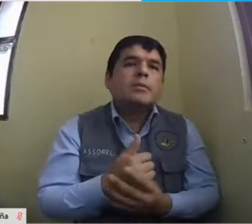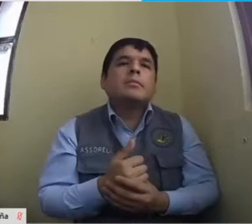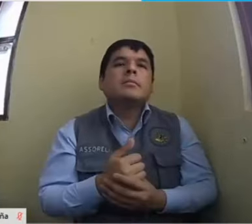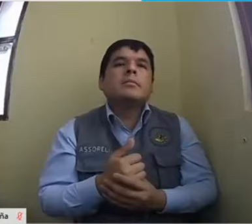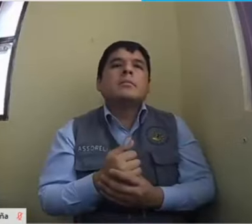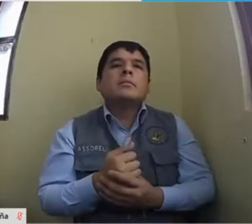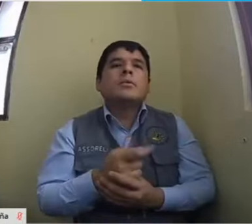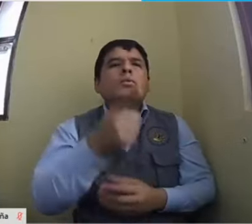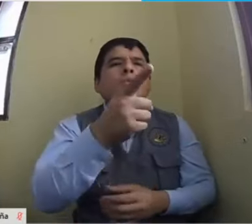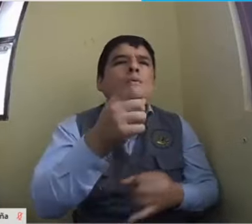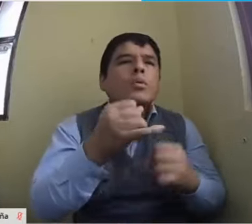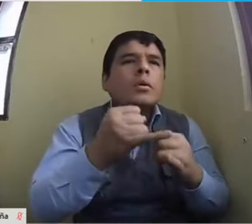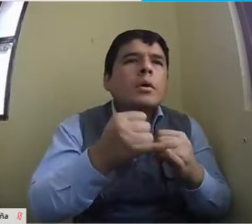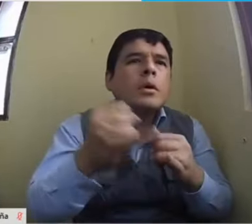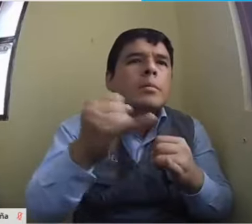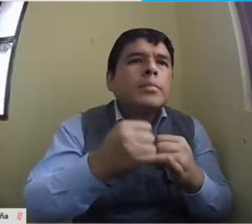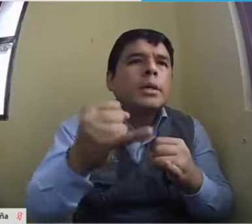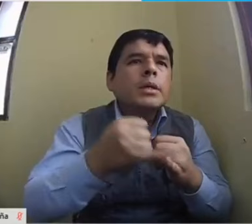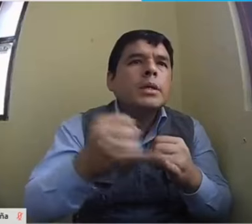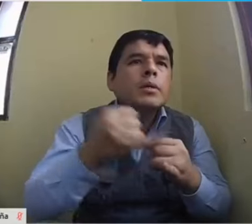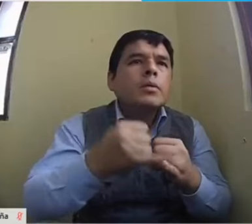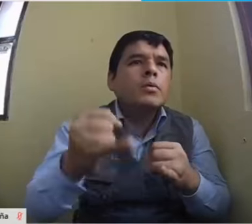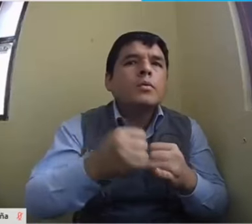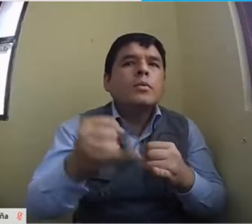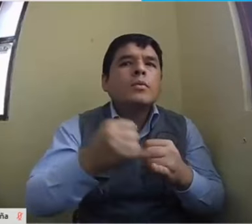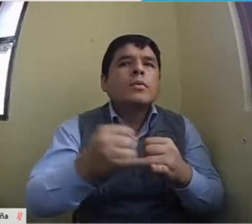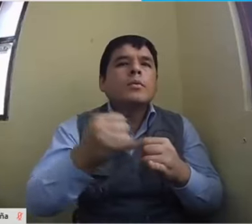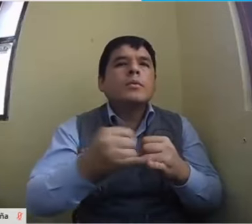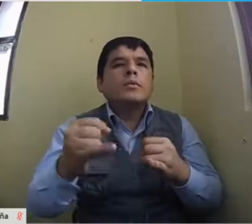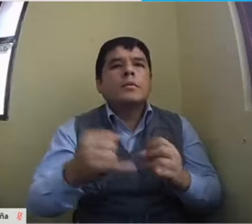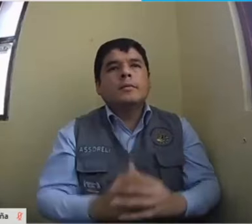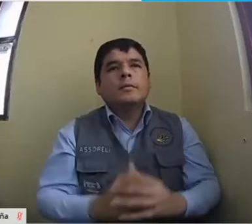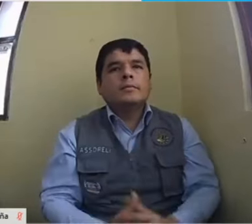tu nombre, tu apellido.